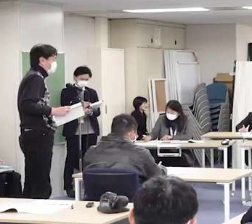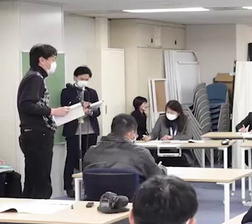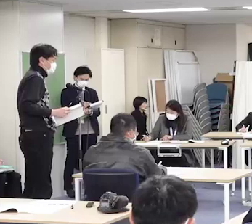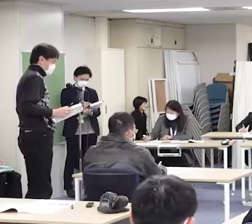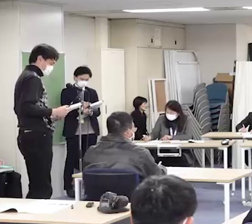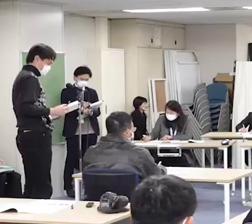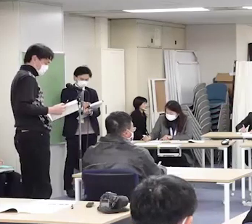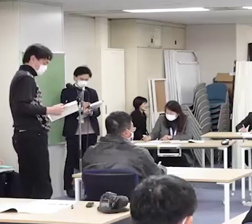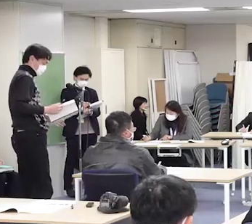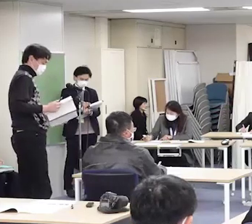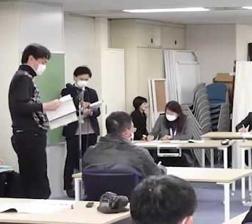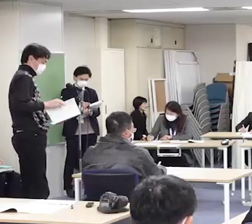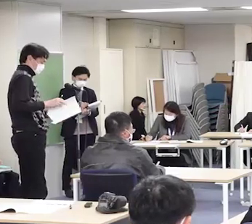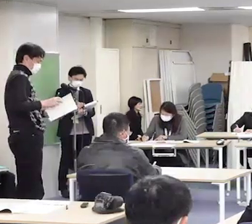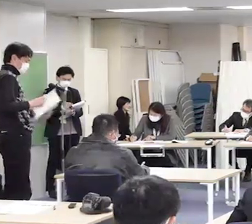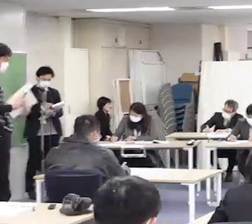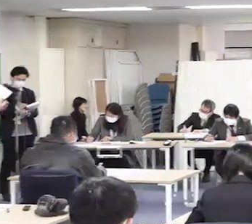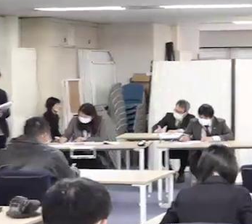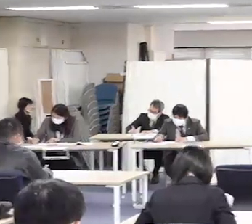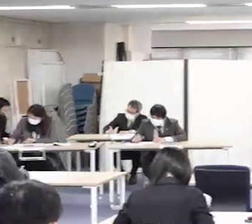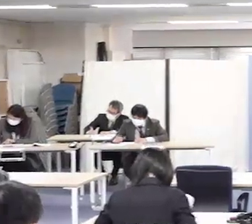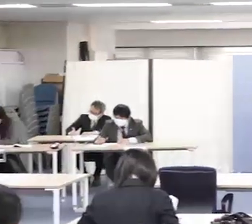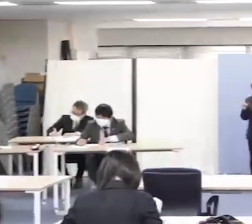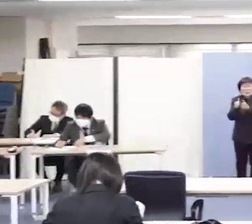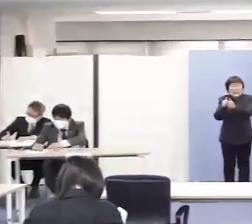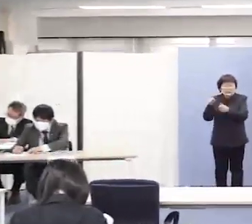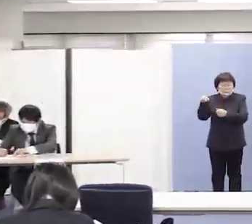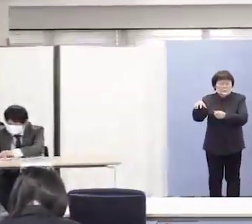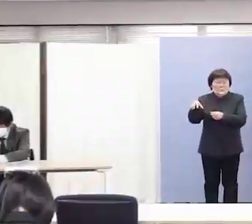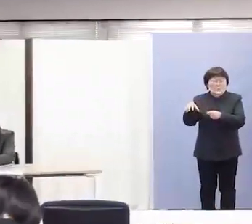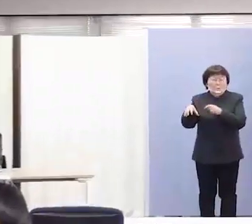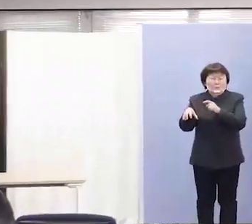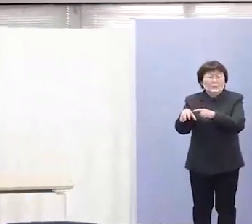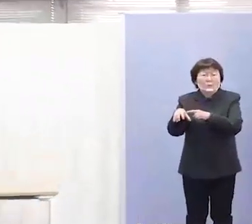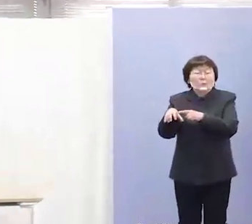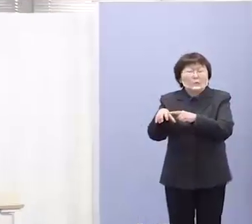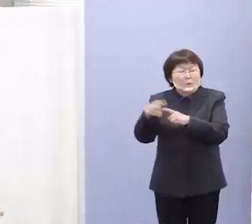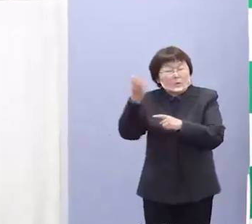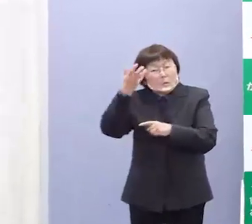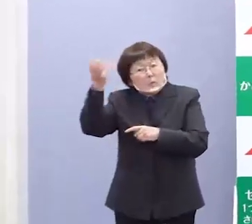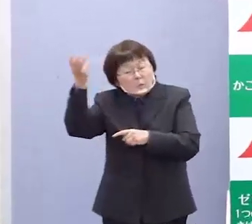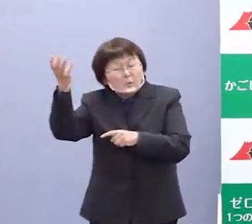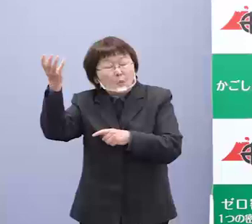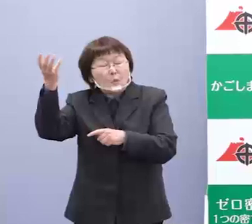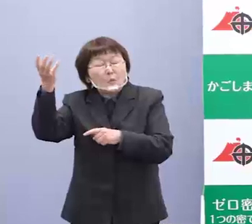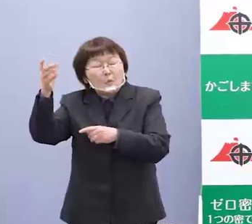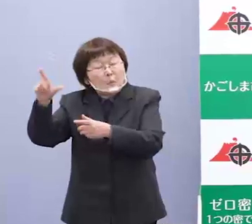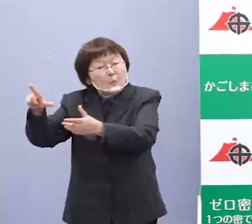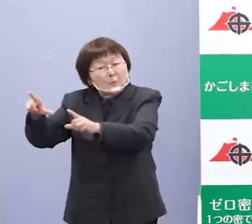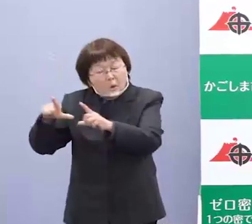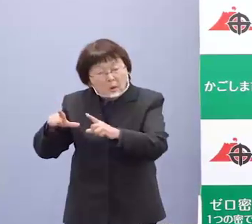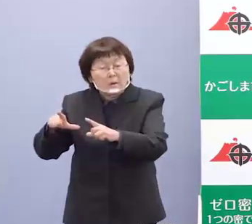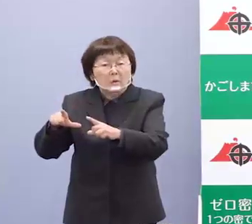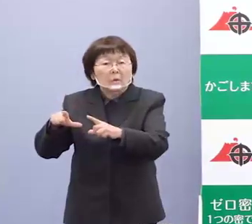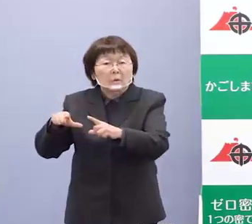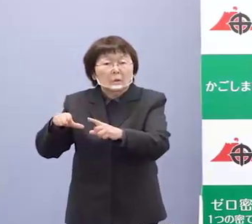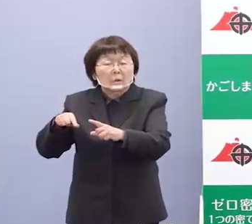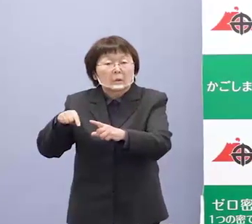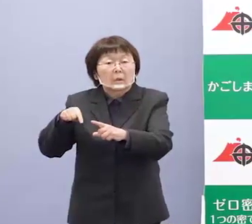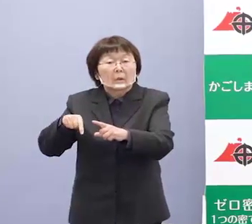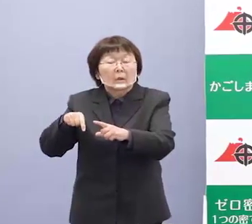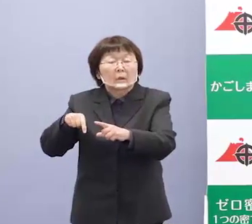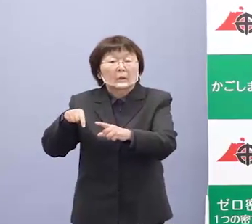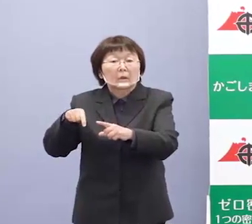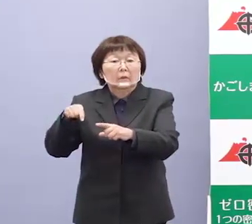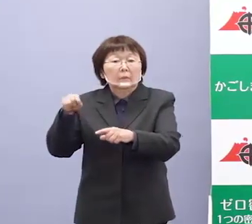ますか。 まあ、今後商工会議所さんの方でもその構想といいますか、絵を示されるということでありますけれども、まあ、この商